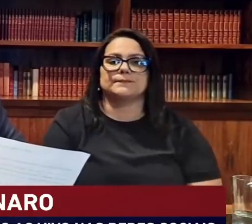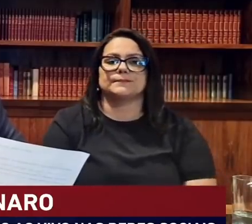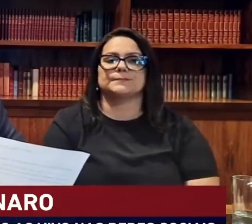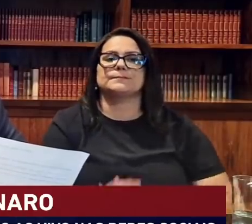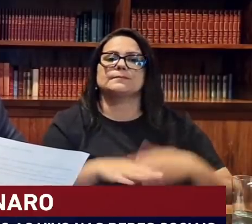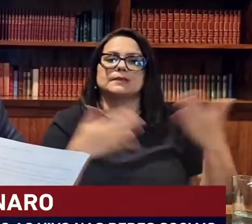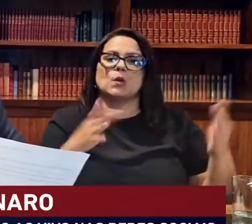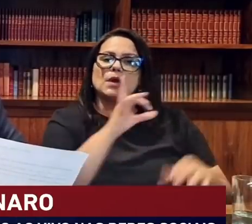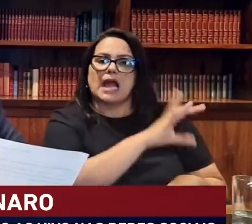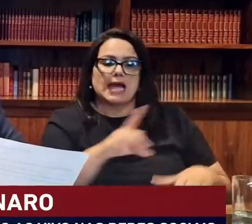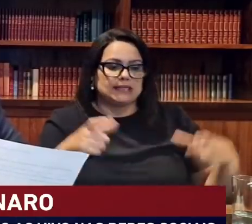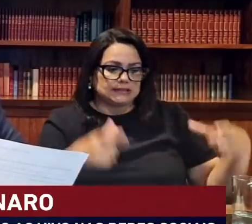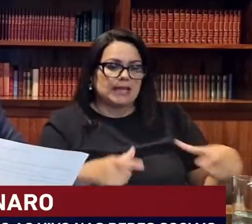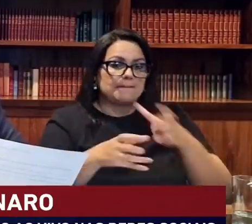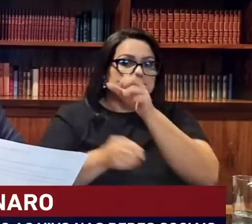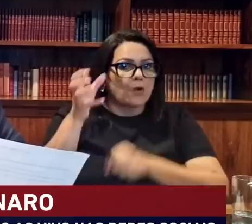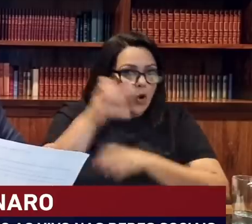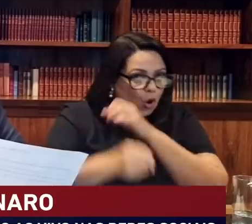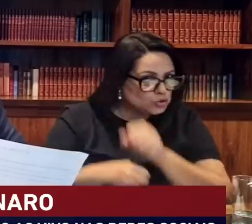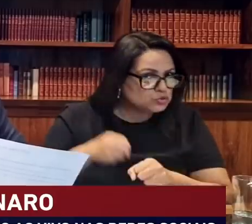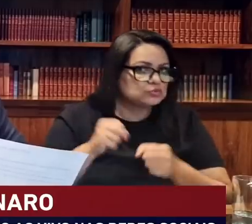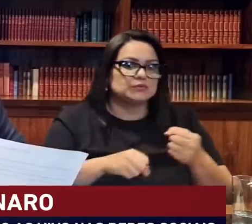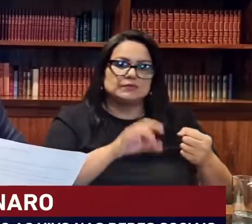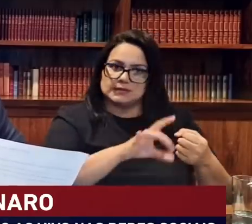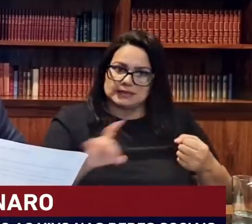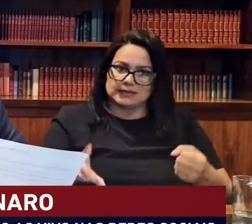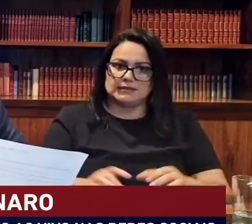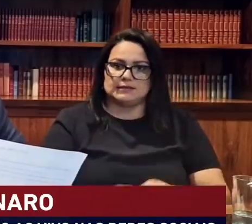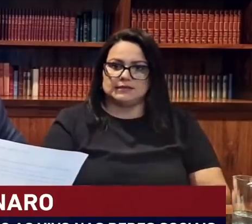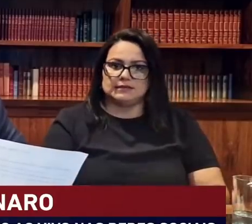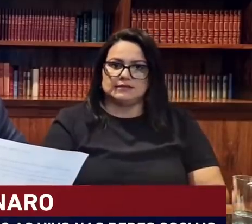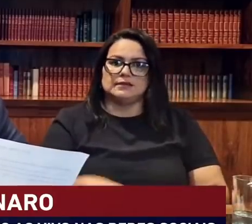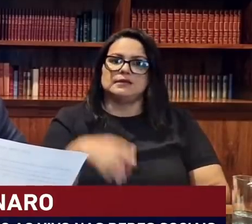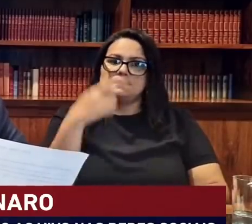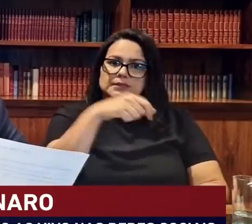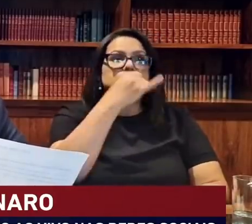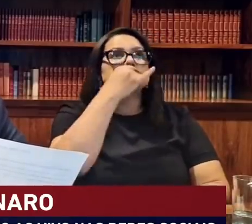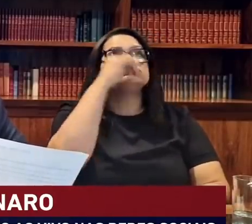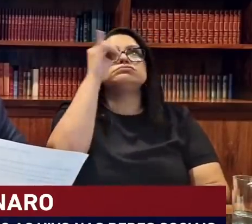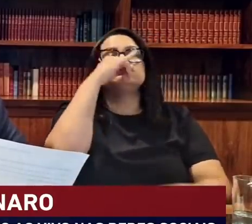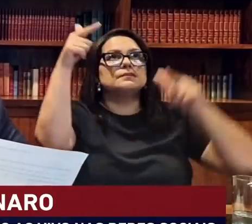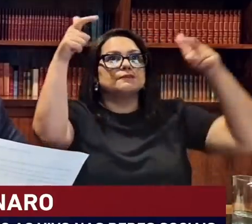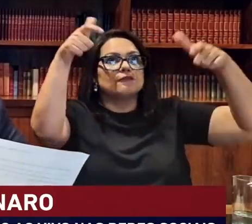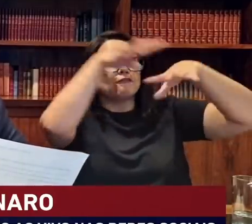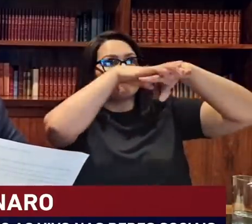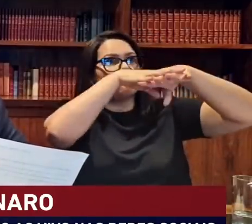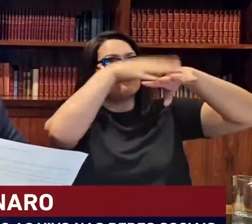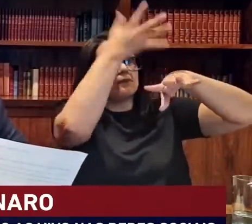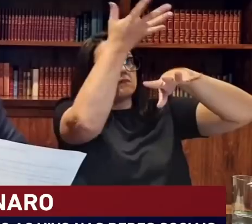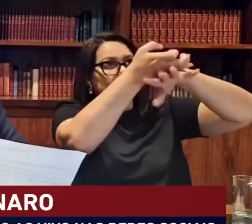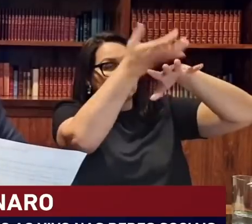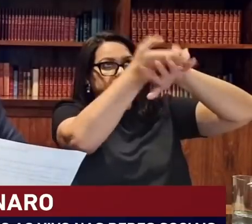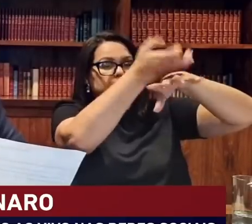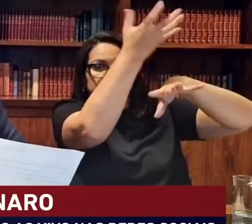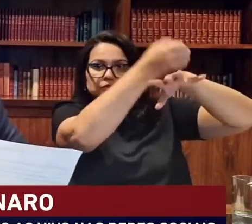cada poço perfurado, que a água é retirada por energia elétrica, por placas fotovoltaicas, abastece